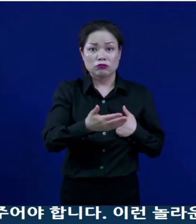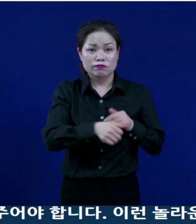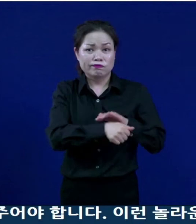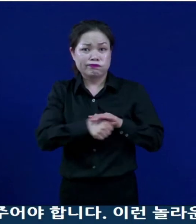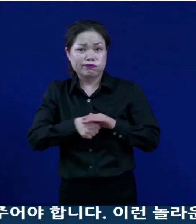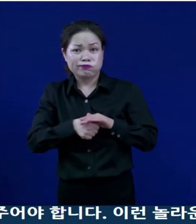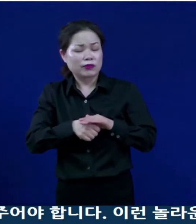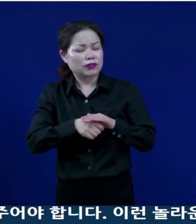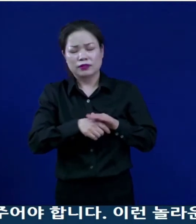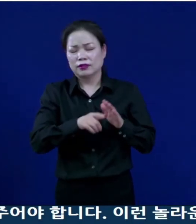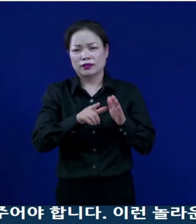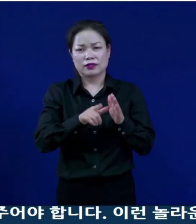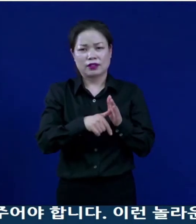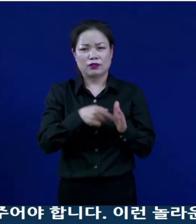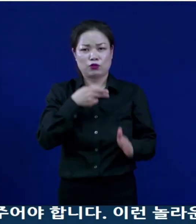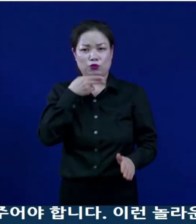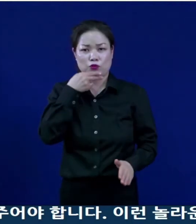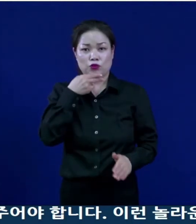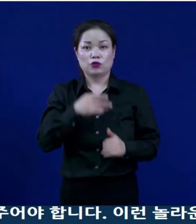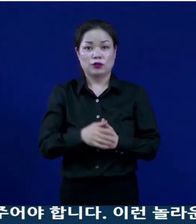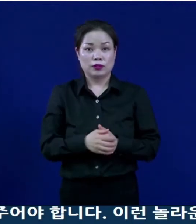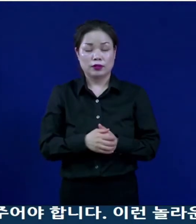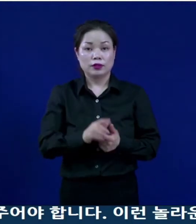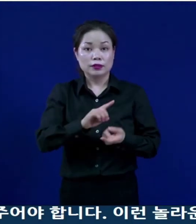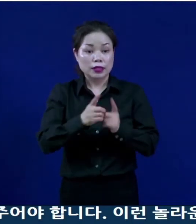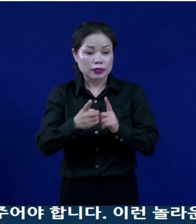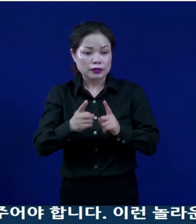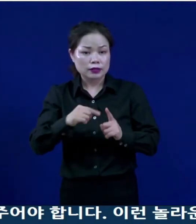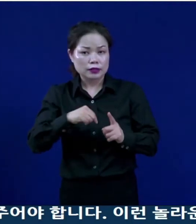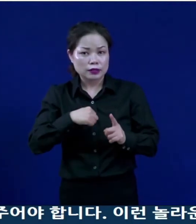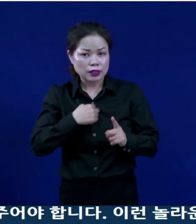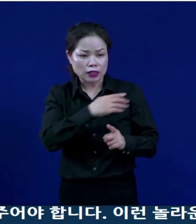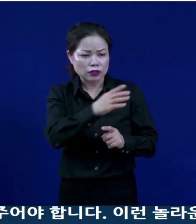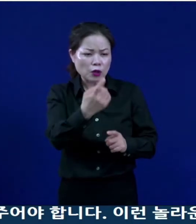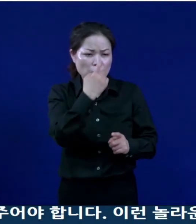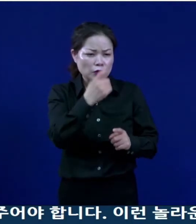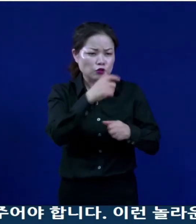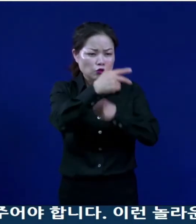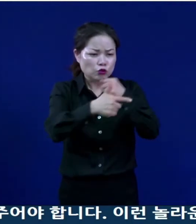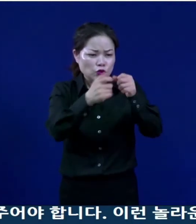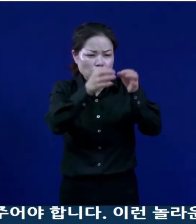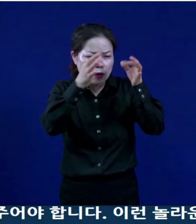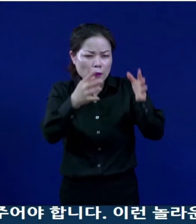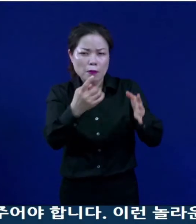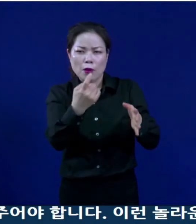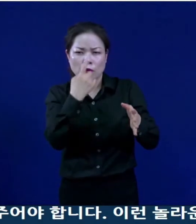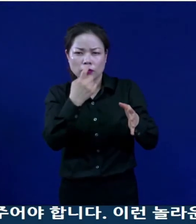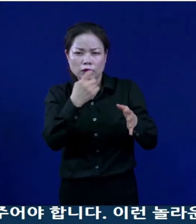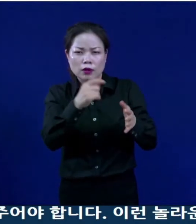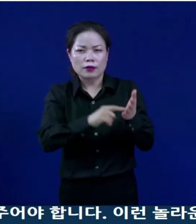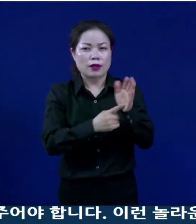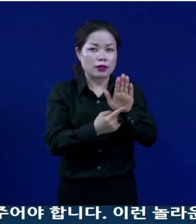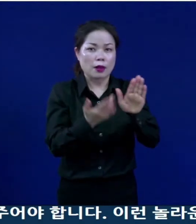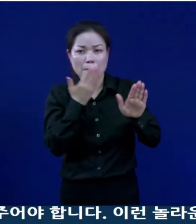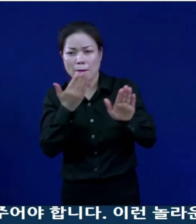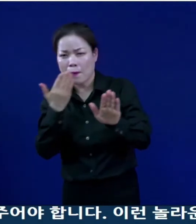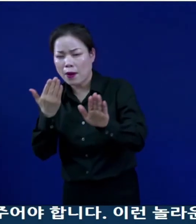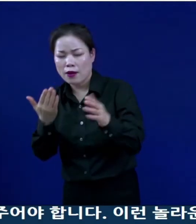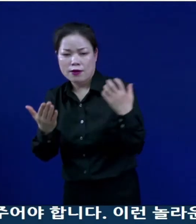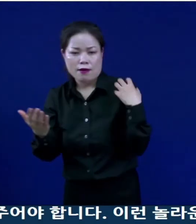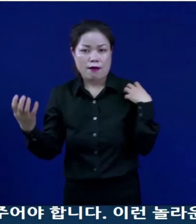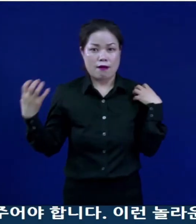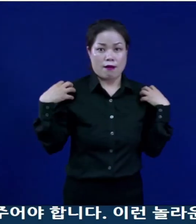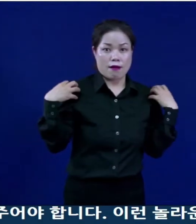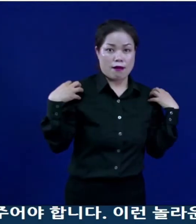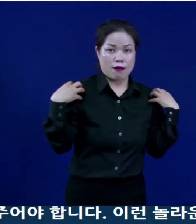들고 이런 시간은 없습니다. 대신에 자신이 6년간 배운 것들을 최선을 다해서 발휘할 수 있도록 하나씩의 역할을 맡고